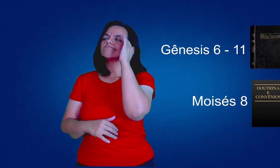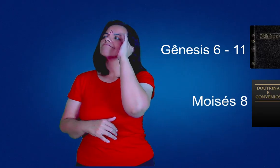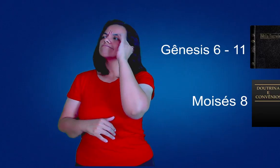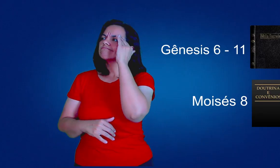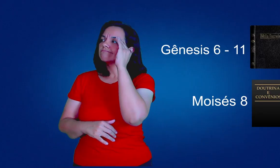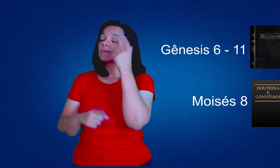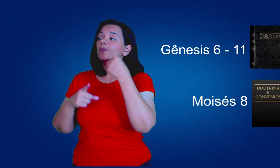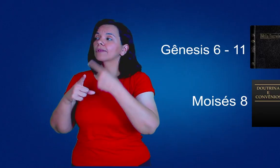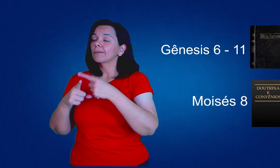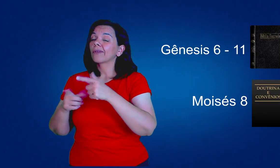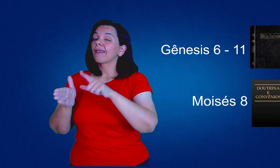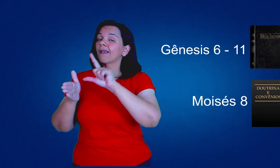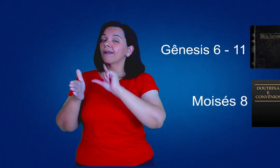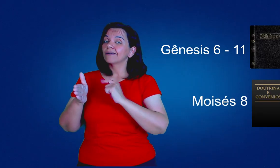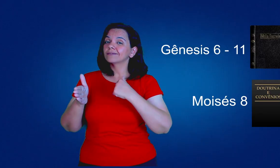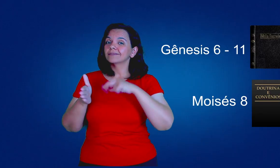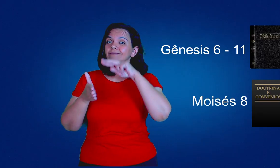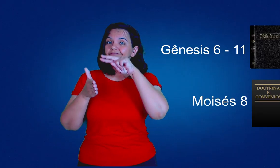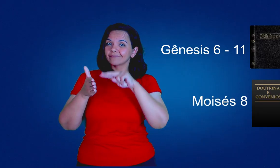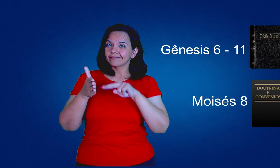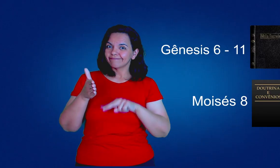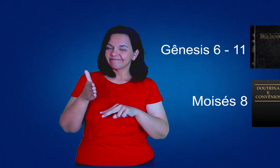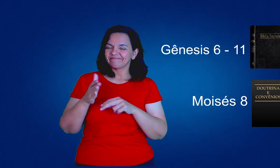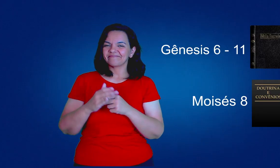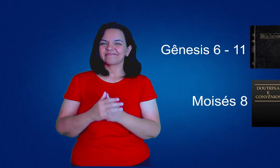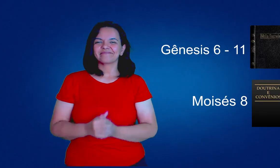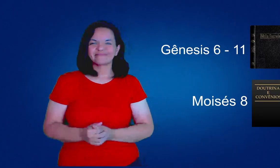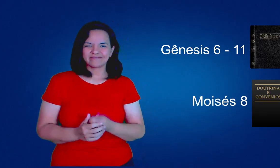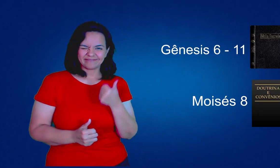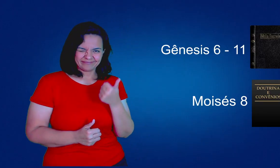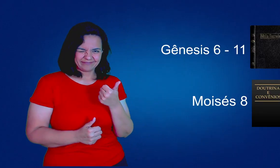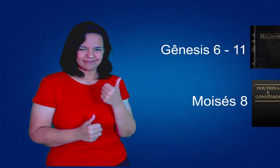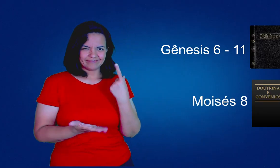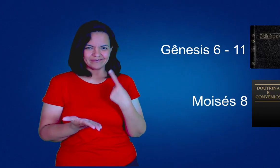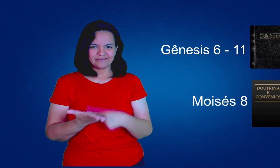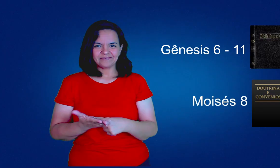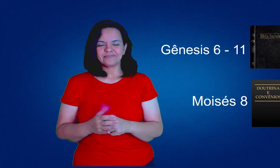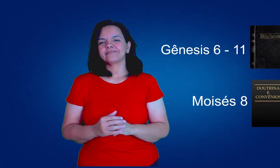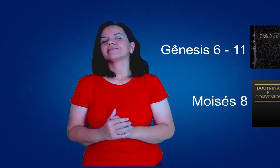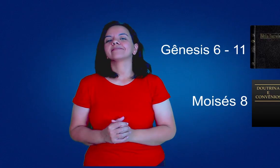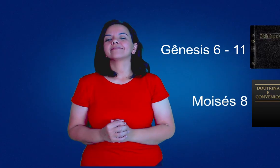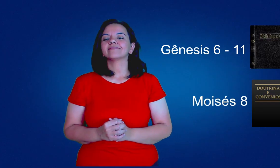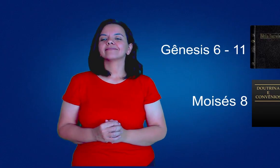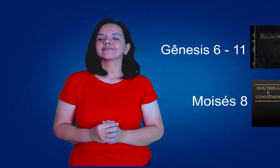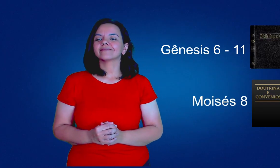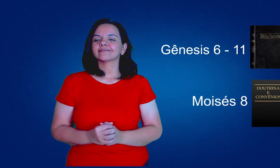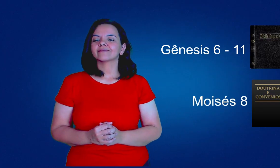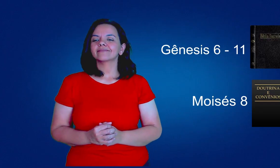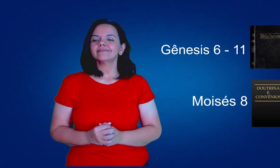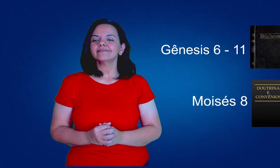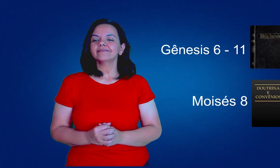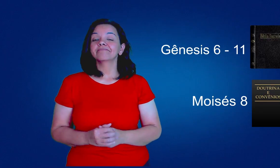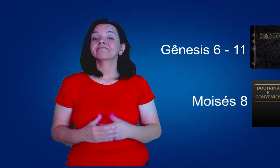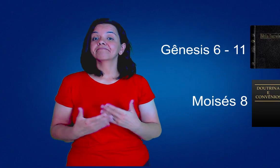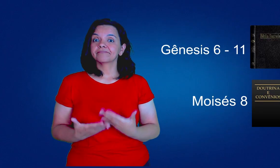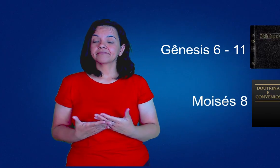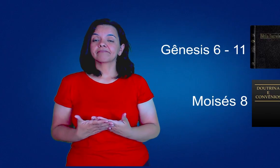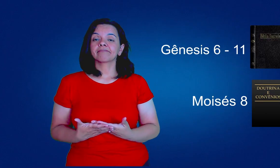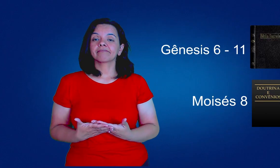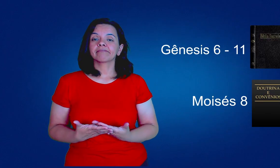No momento em que assistirem essa aula, vocês vão compreender mais. Combinado?